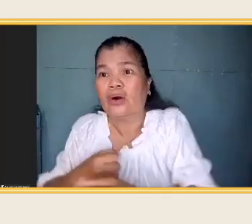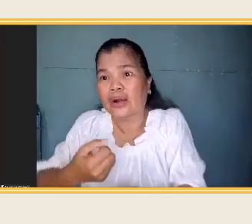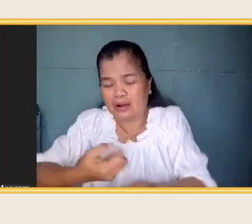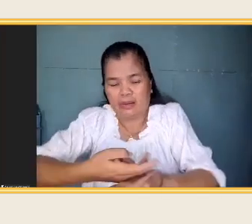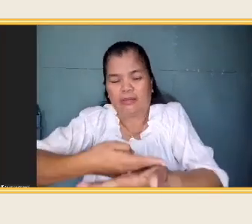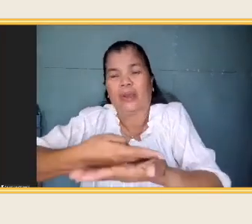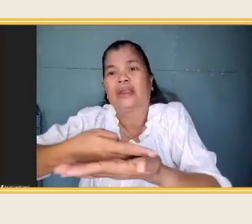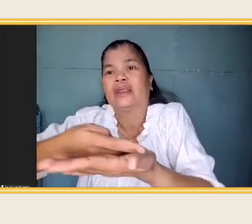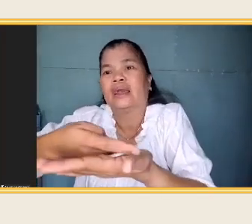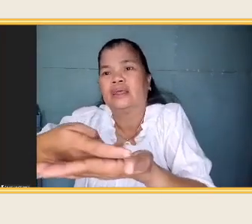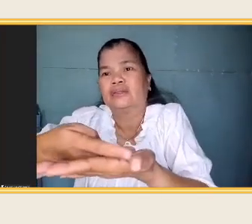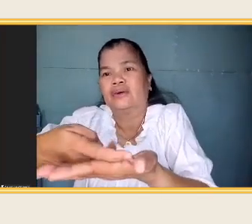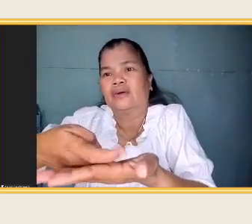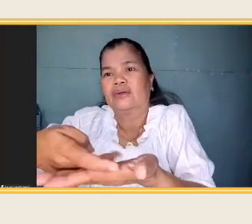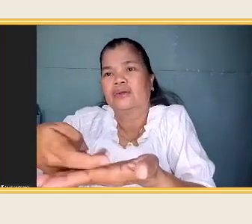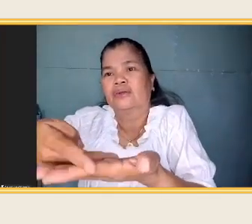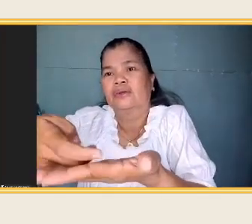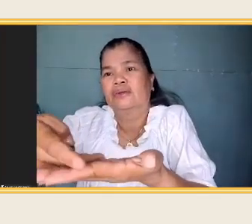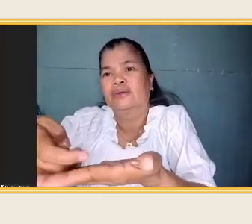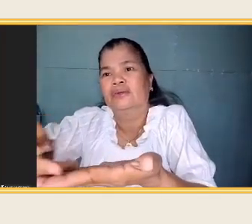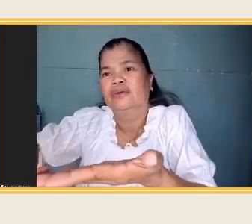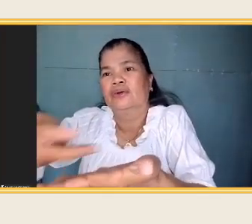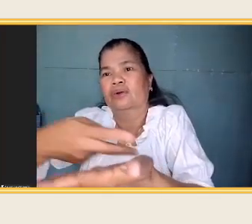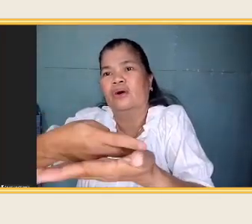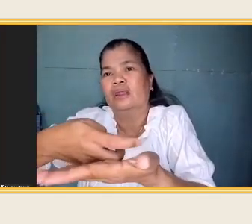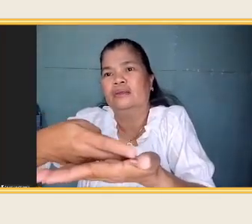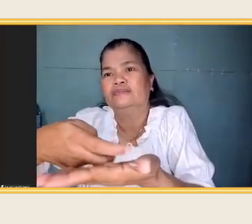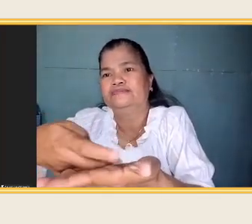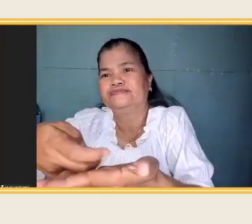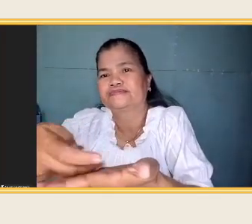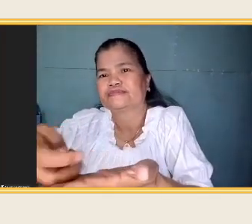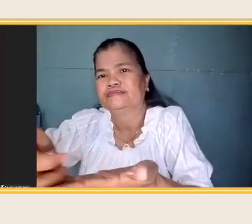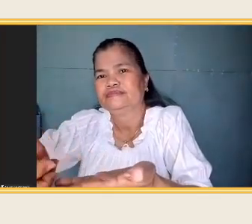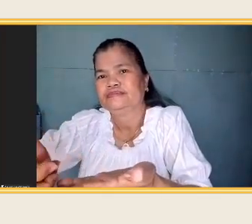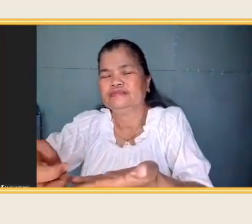Crawl. Or, pwede rin ganito. Crawl.